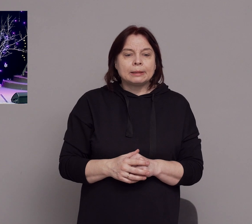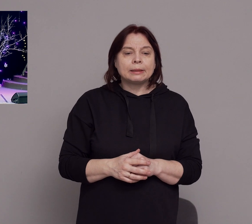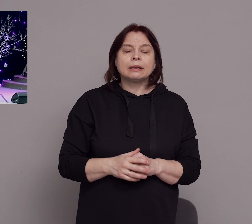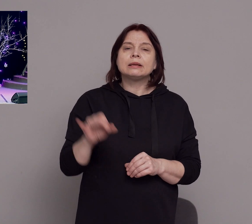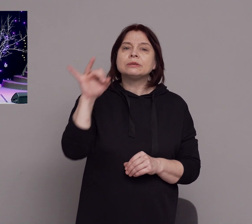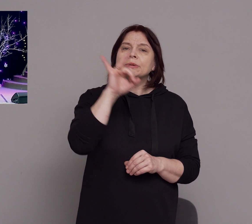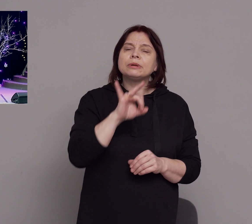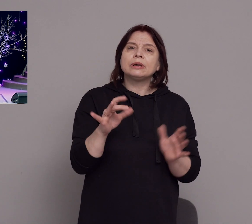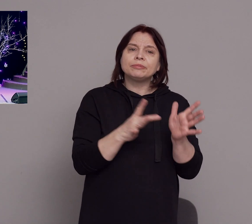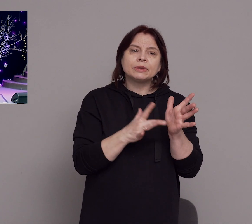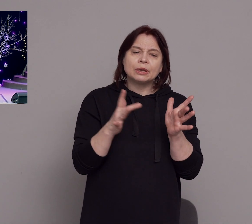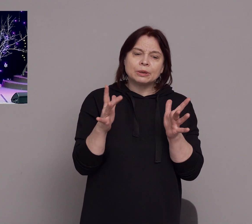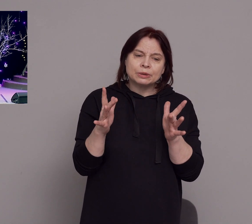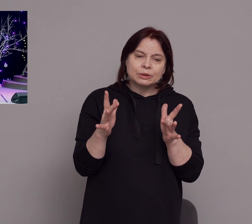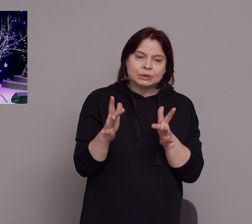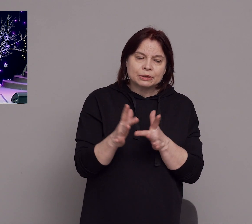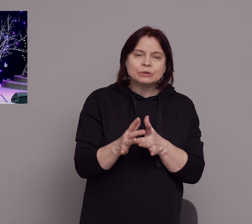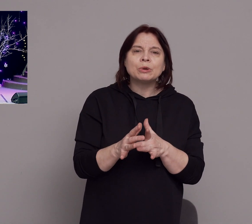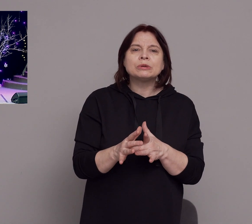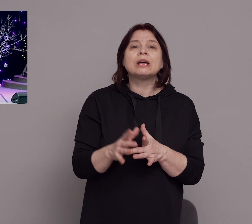Это история, где Иисус омыл ноги Петру.